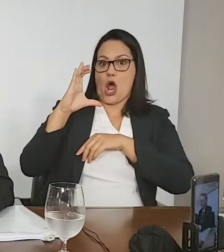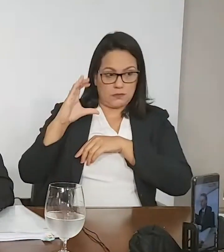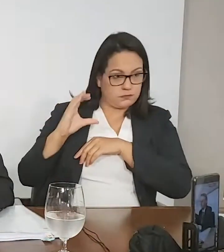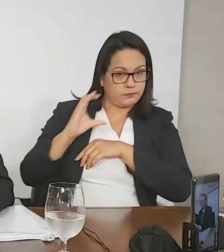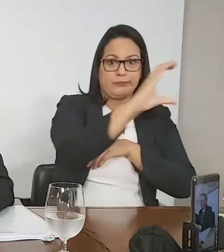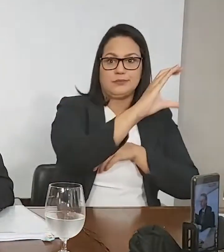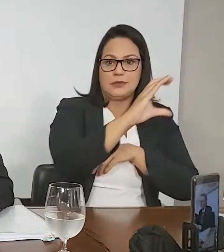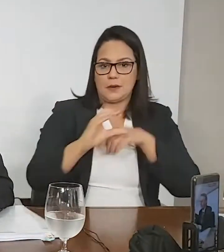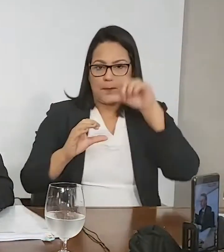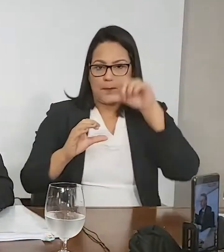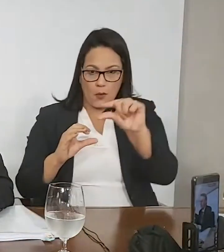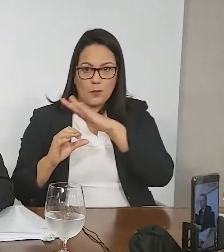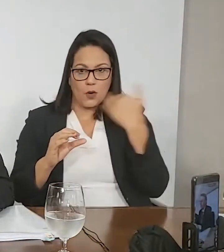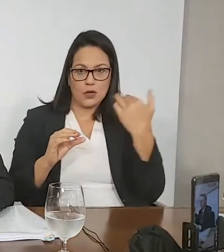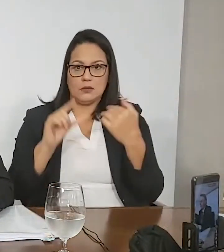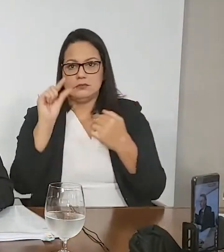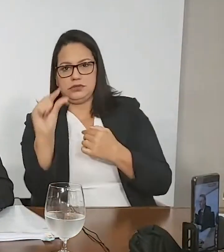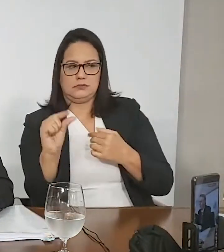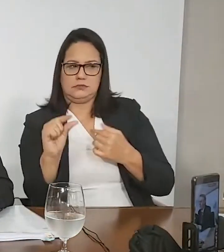está.